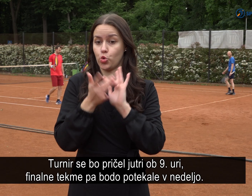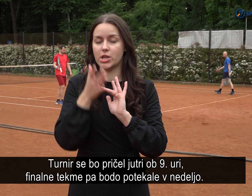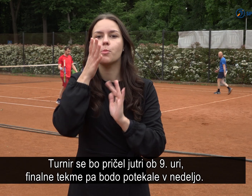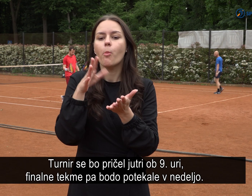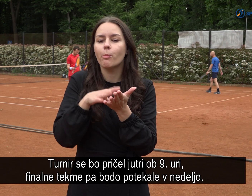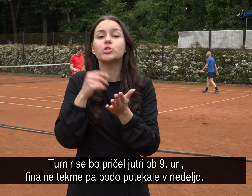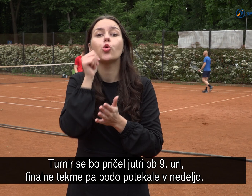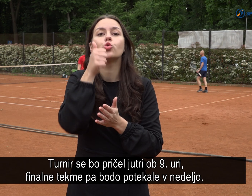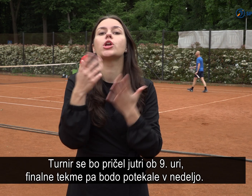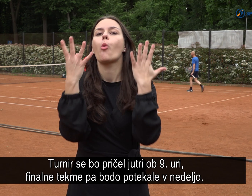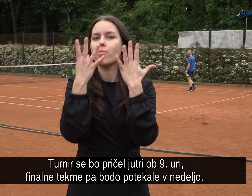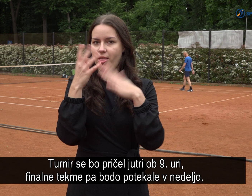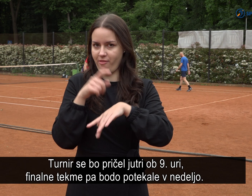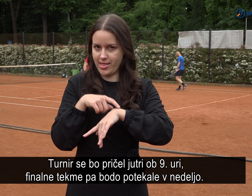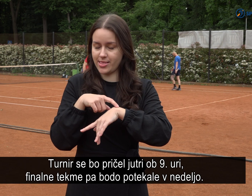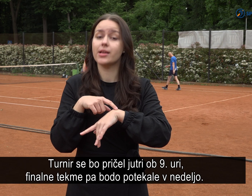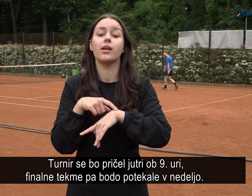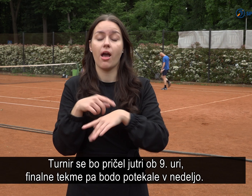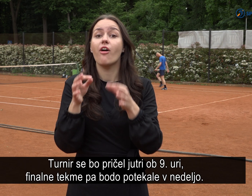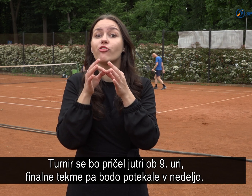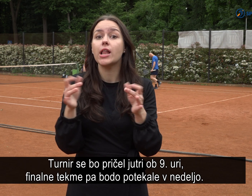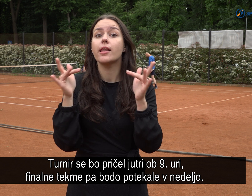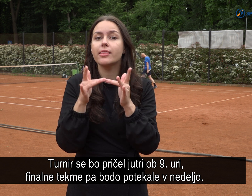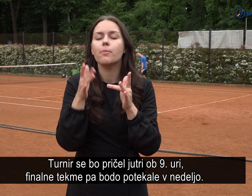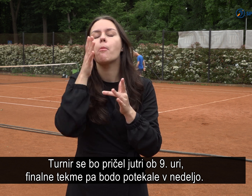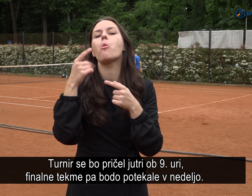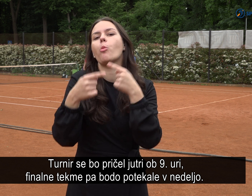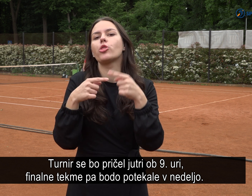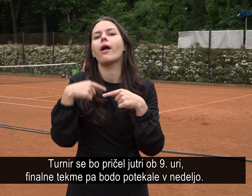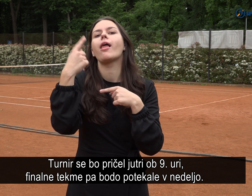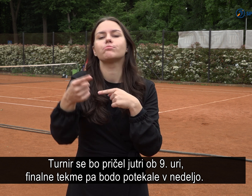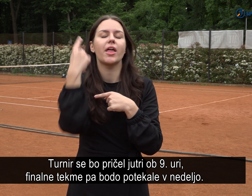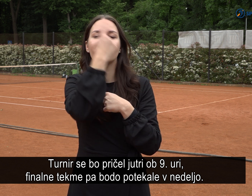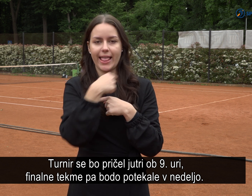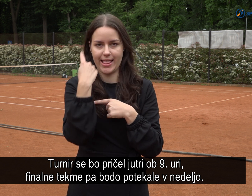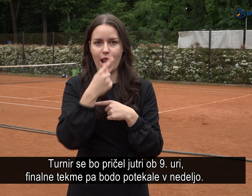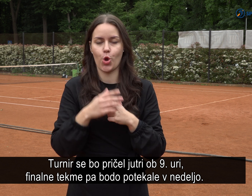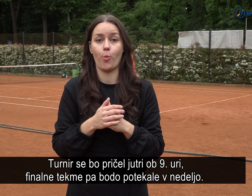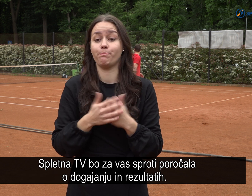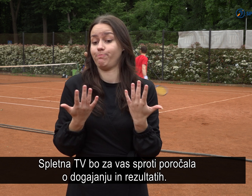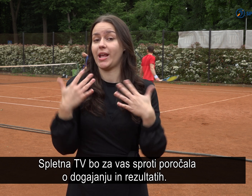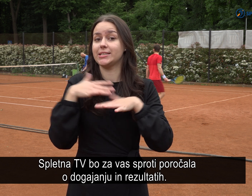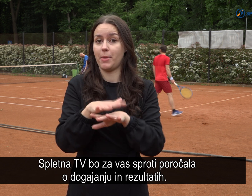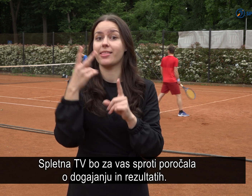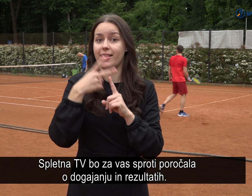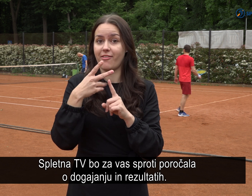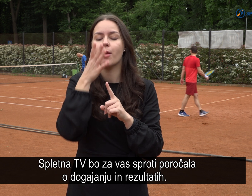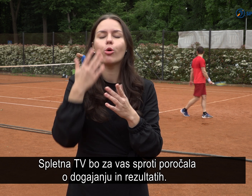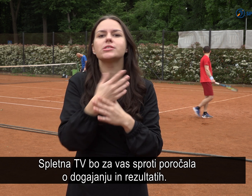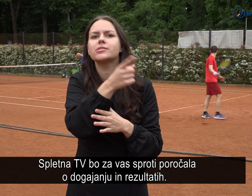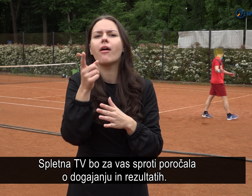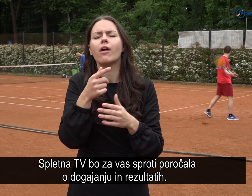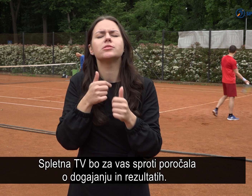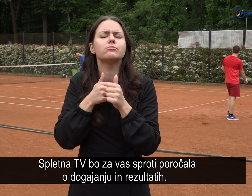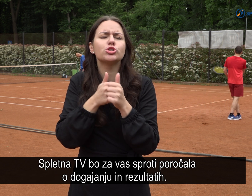Turnir se bo pričel jutri ob 9. uri, finalne tekme pa bodo potekale v nedeljo. Spletna TV bo za vas